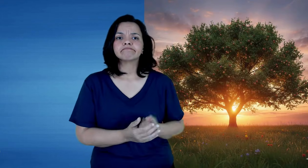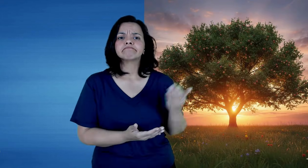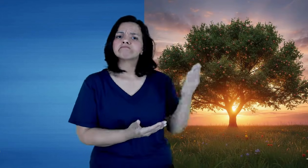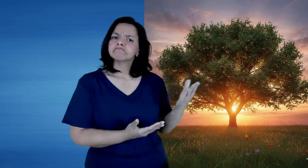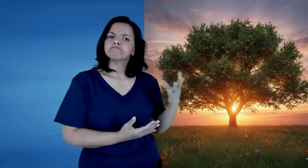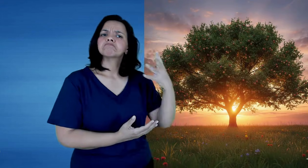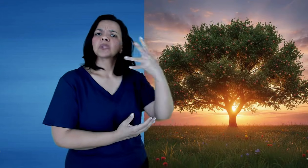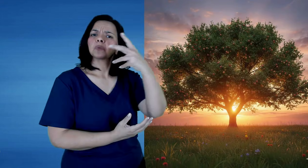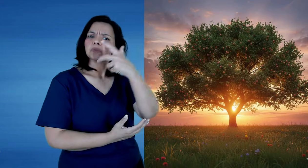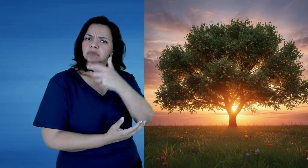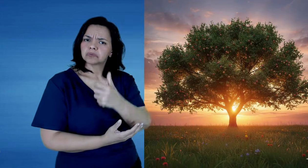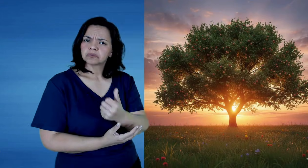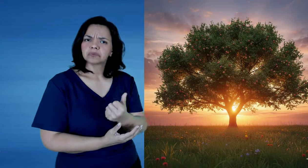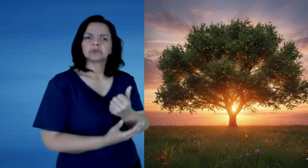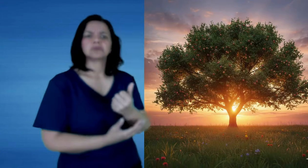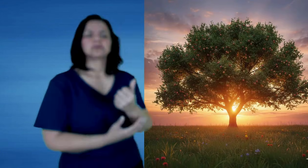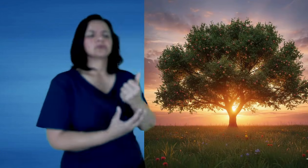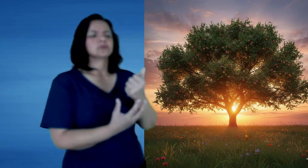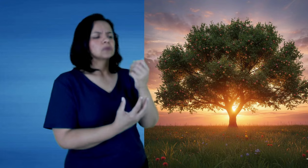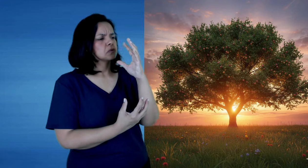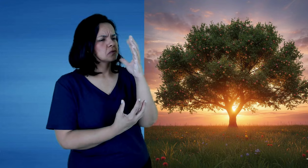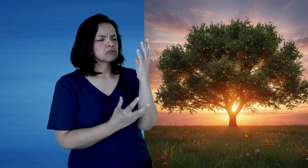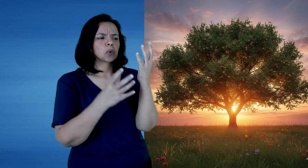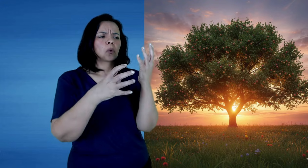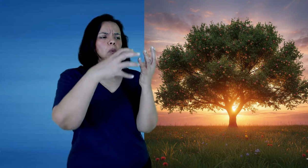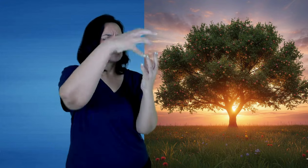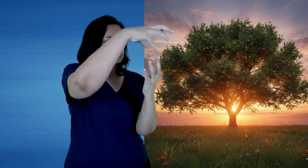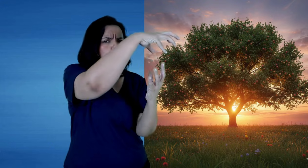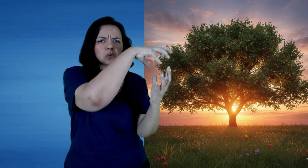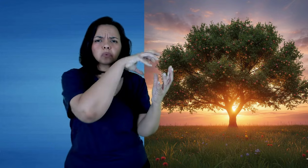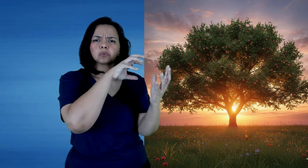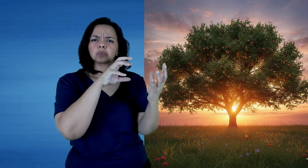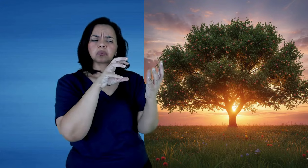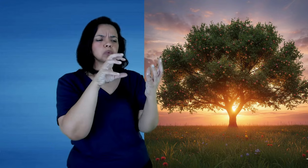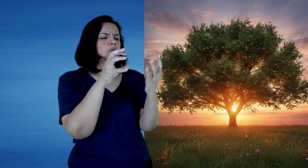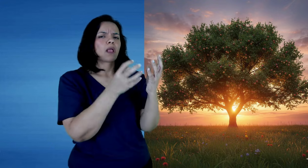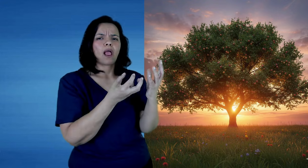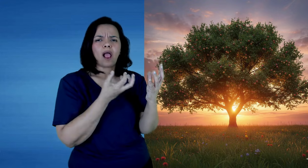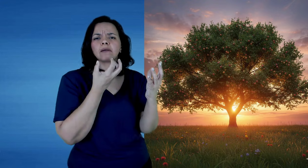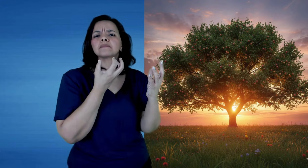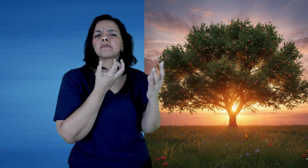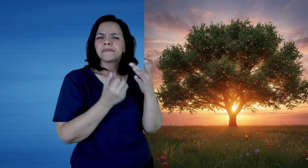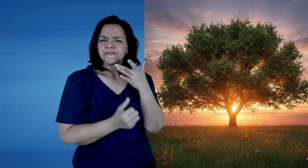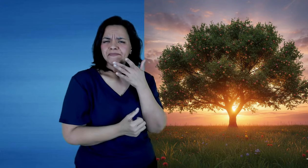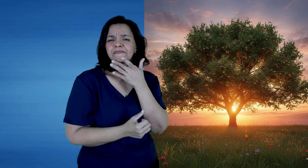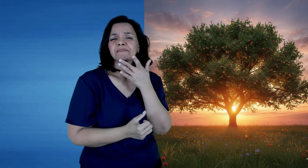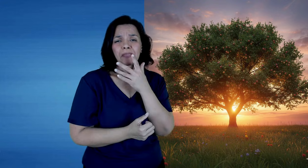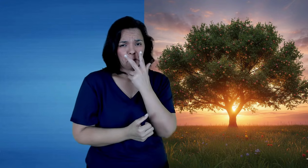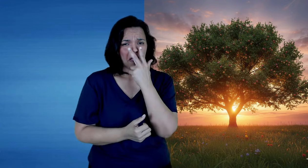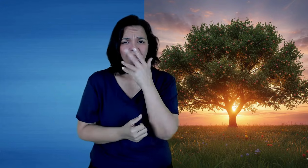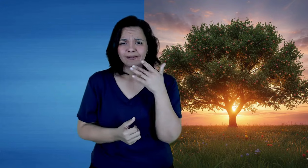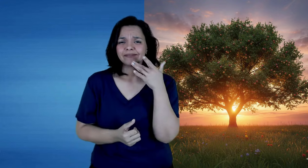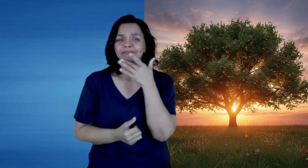Então, aqui está a árvore. Uma árvore bonita, frondosa, com frutos que